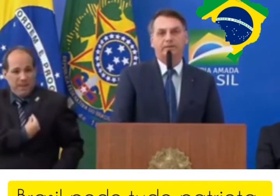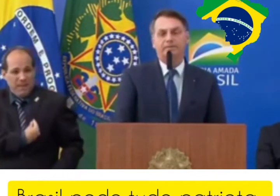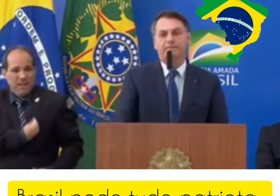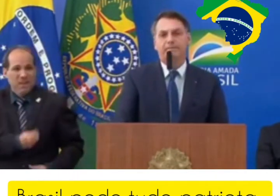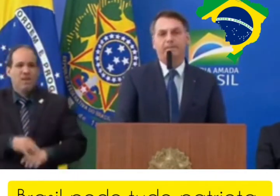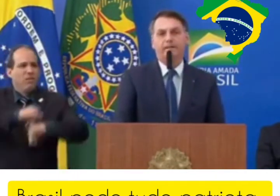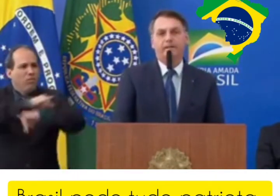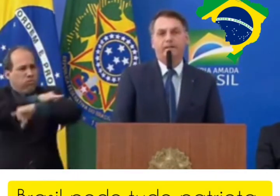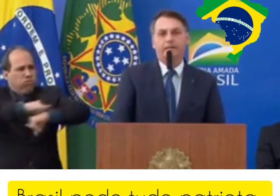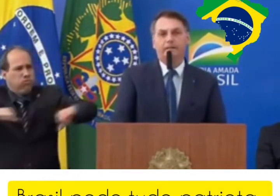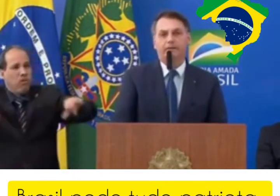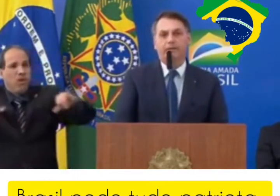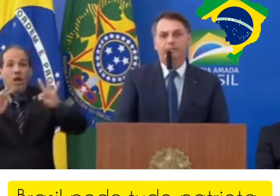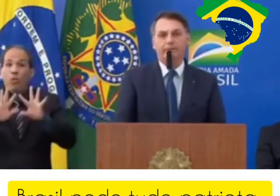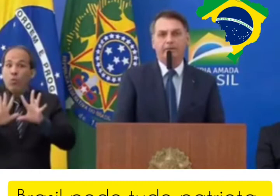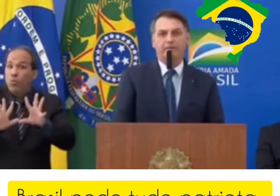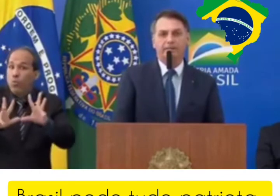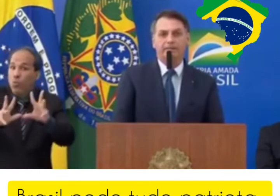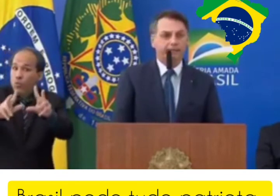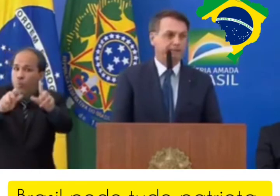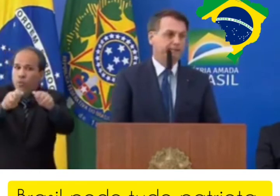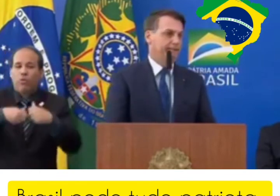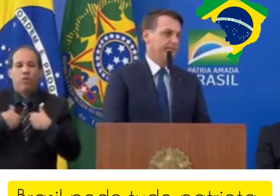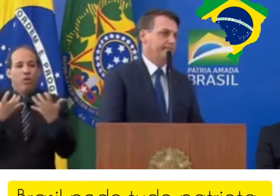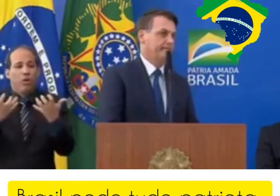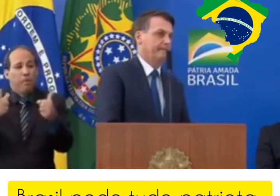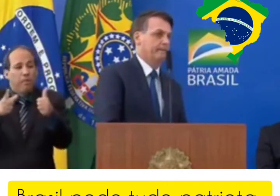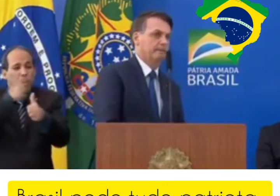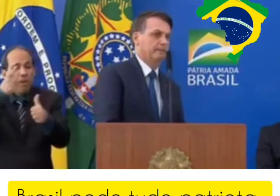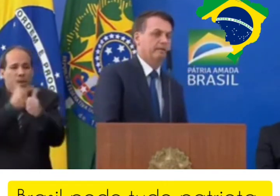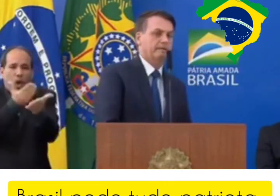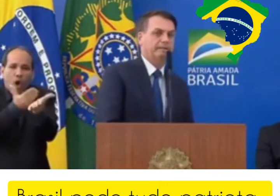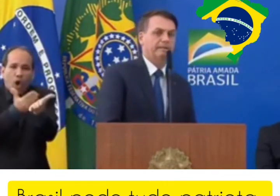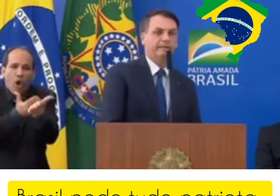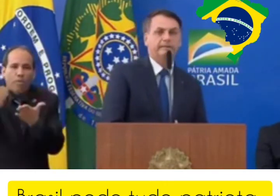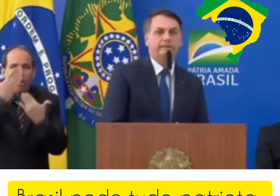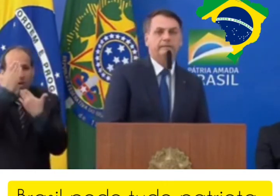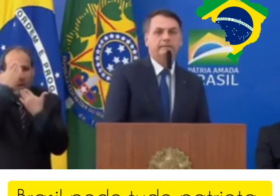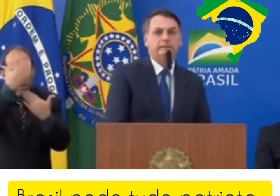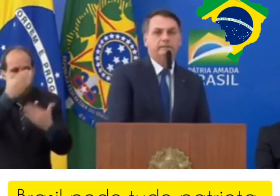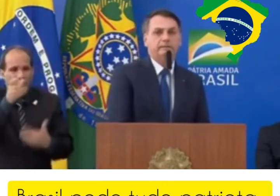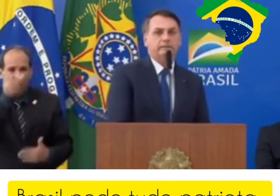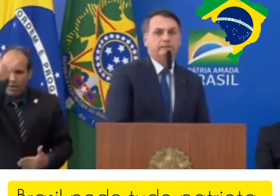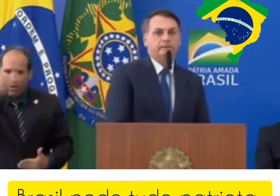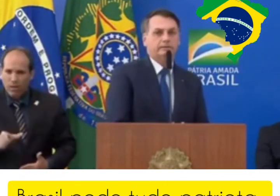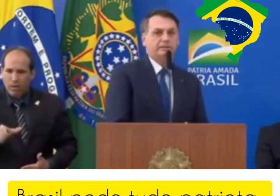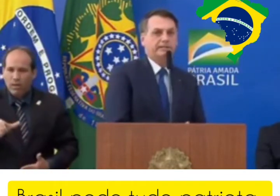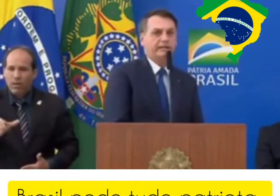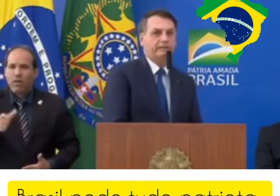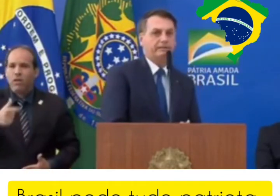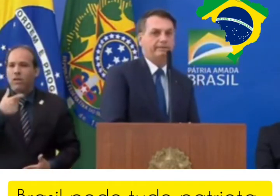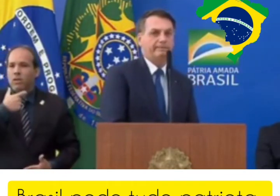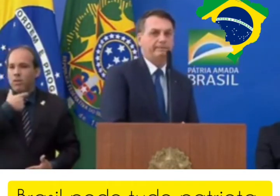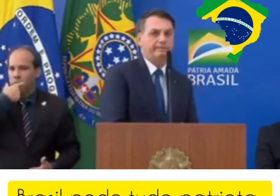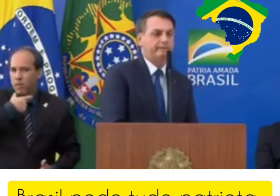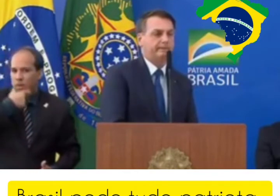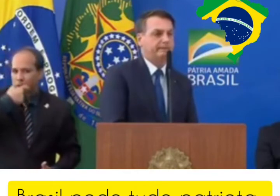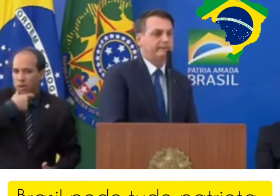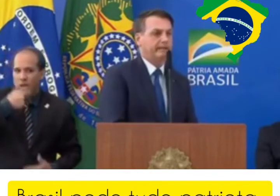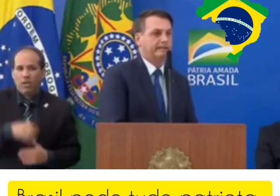Dizer a todos que eu quero primeiro começar a agradecer Henrique Mandetta, do estado